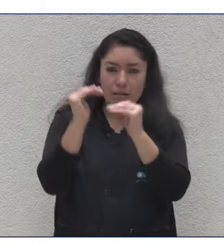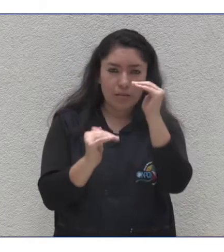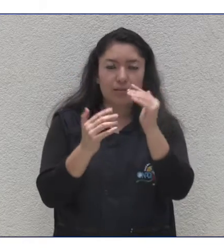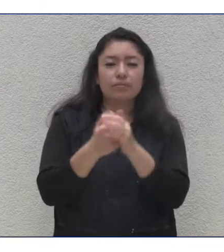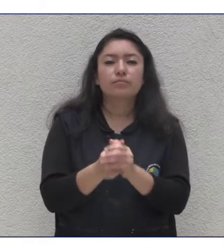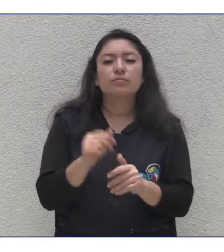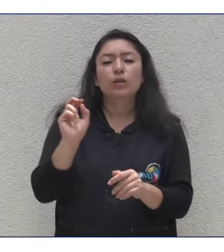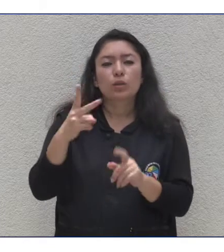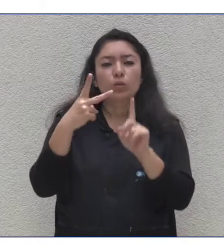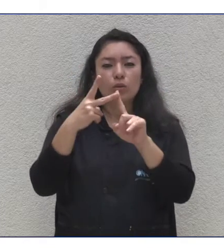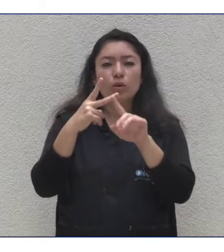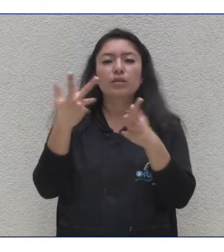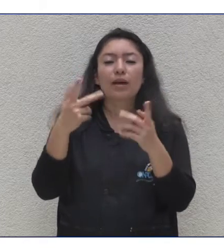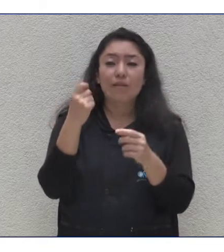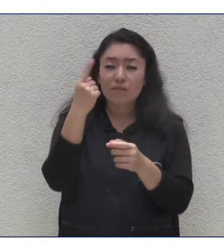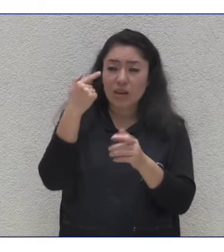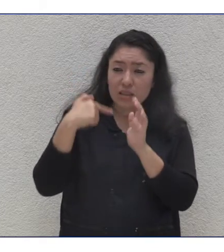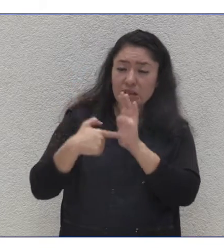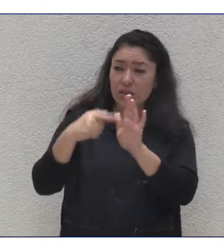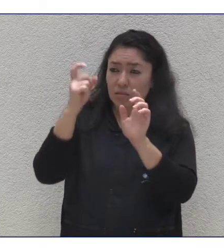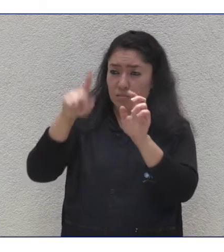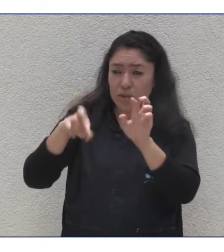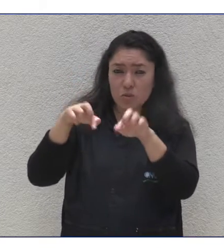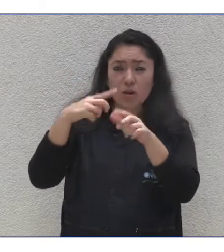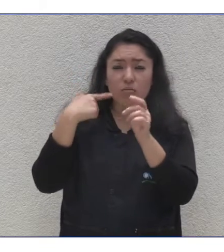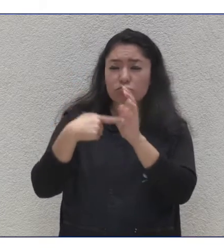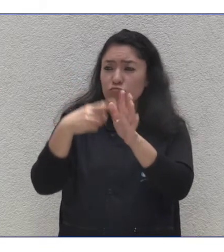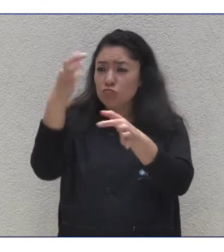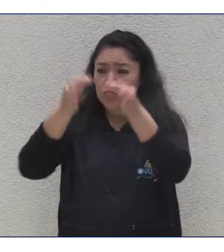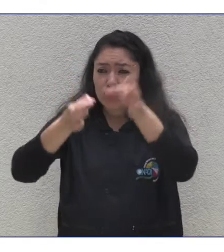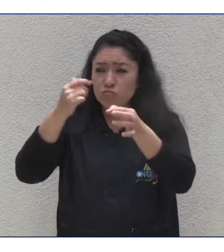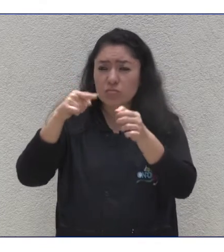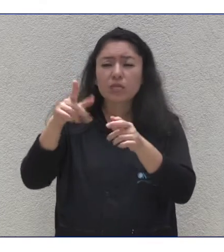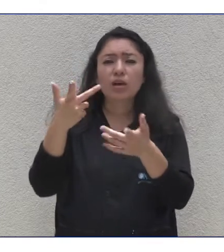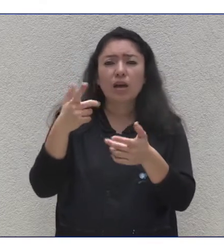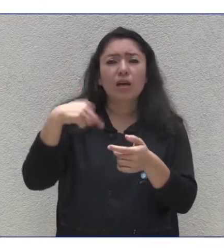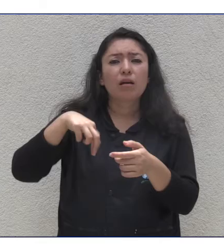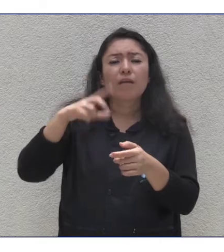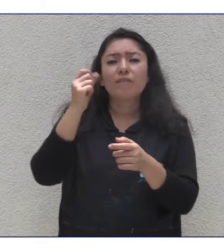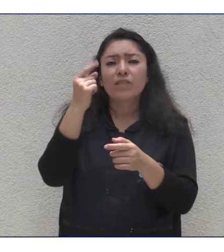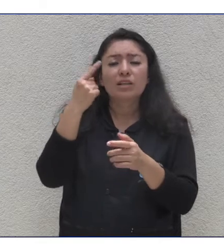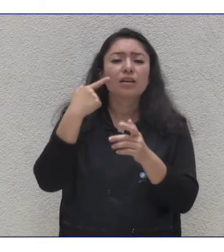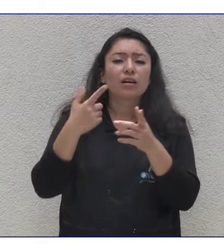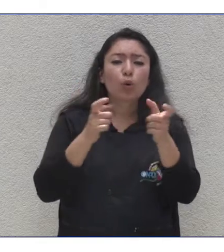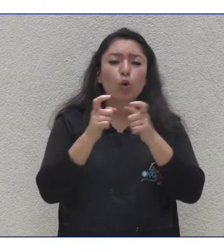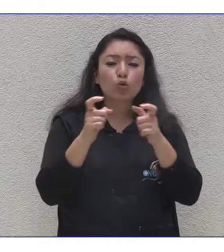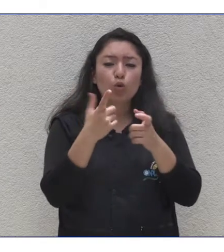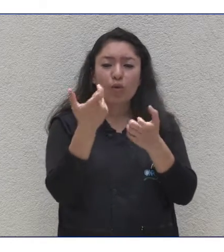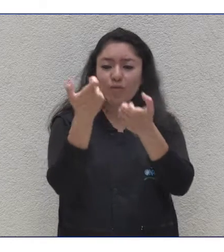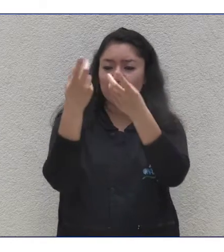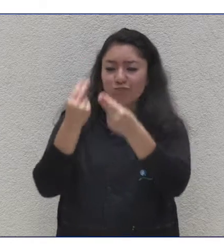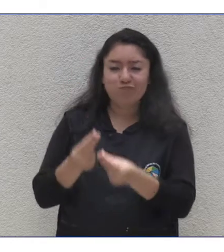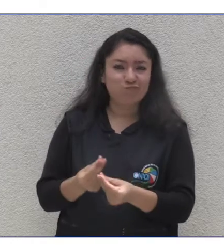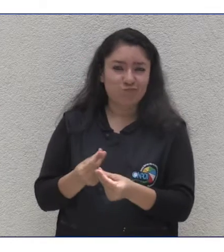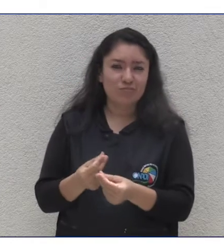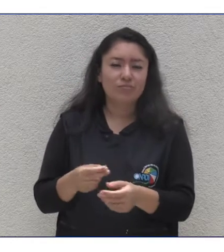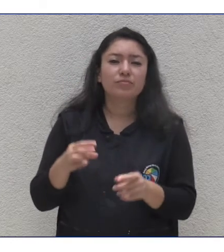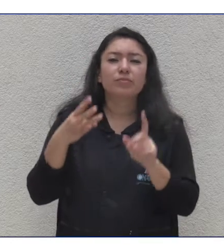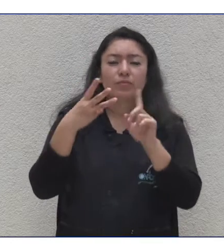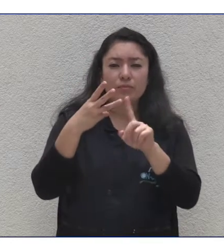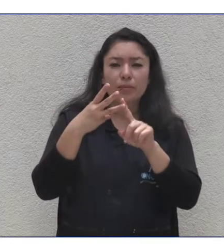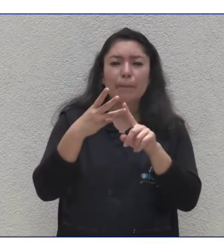humanidad. 2. Las sentencias condenatorias con autoridad de cosa juzgada por delitos en caso de manejo de fondos